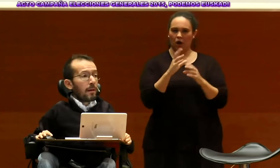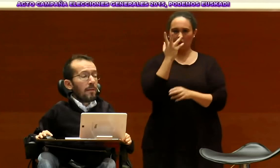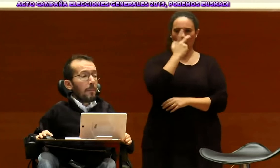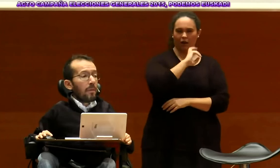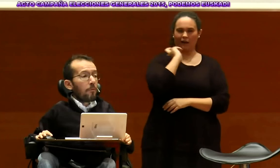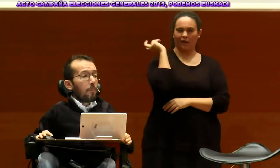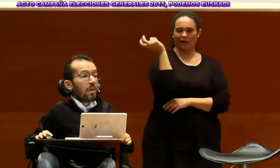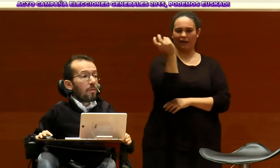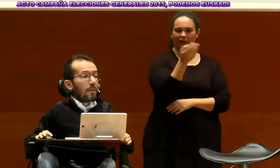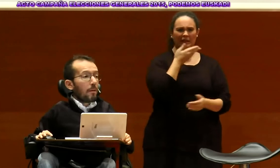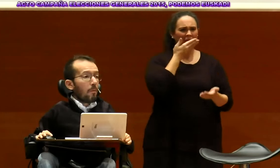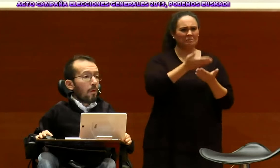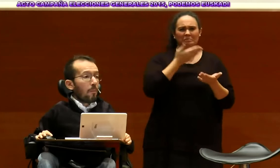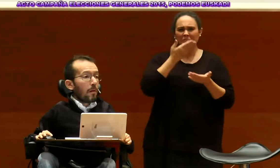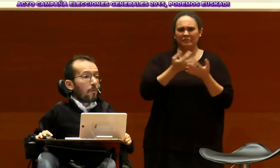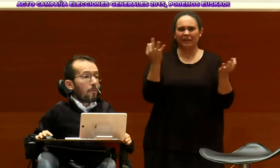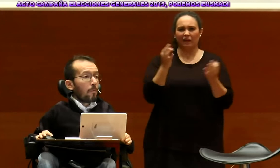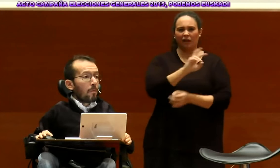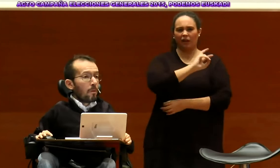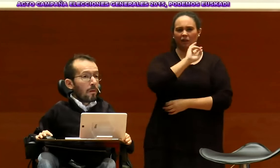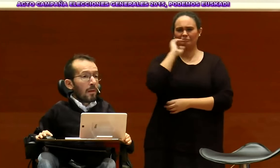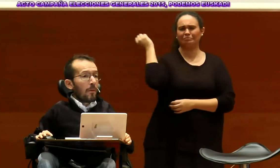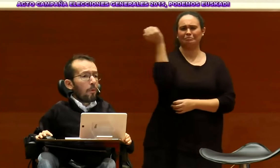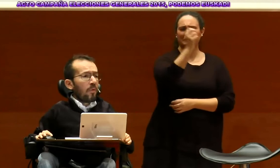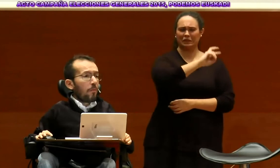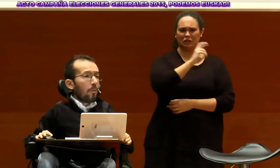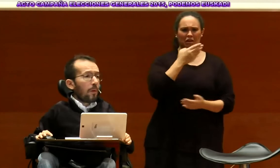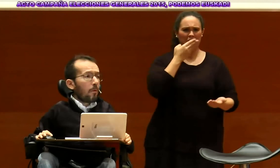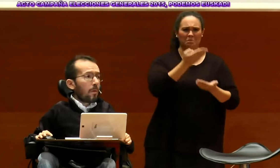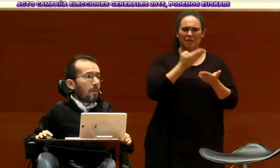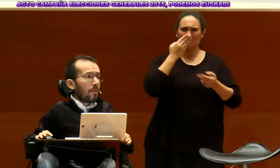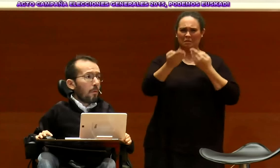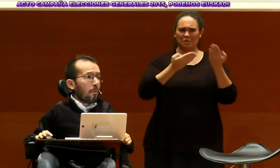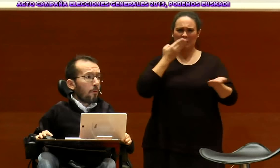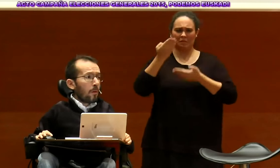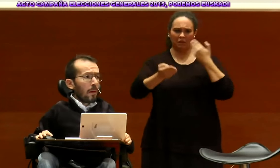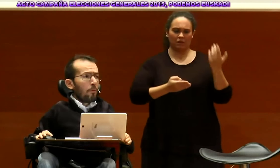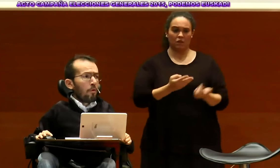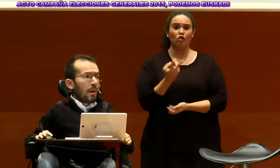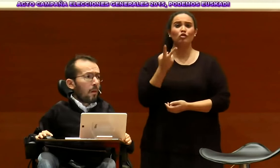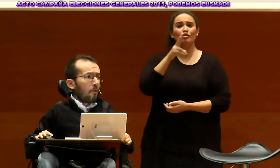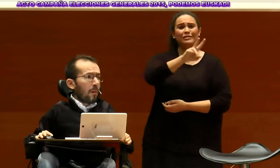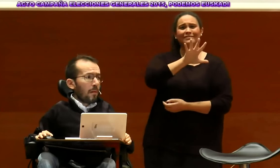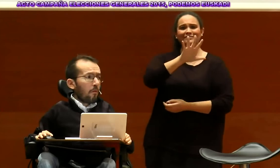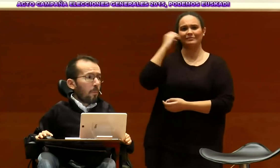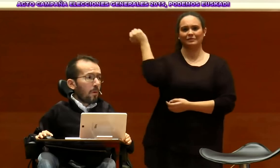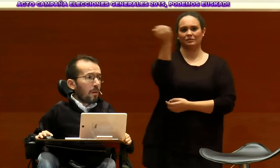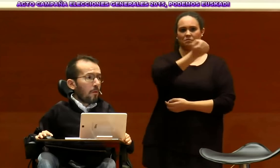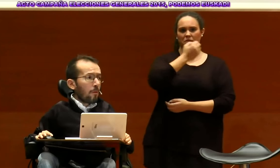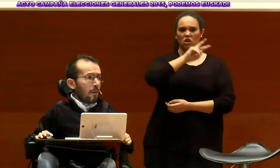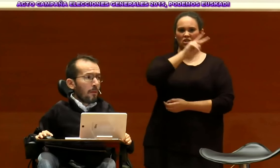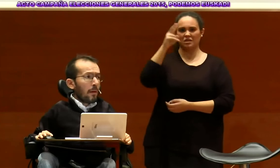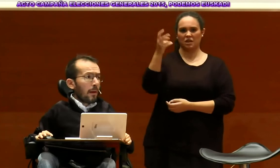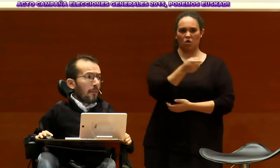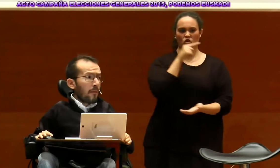colores que están pidiendo millones de euros a los bancos. Deben 205 millones de euros en total los partidos